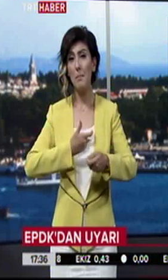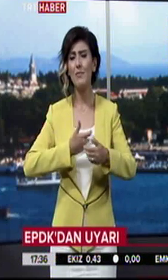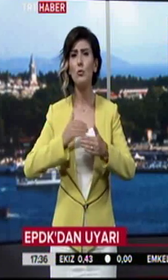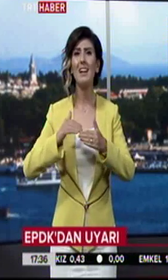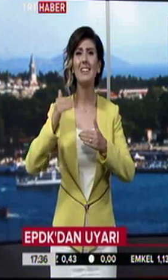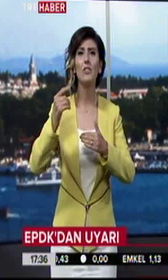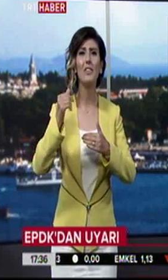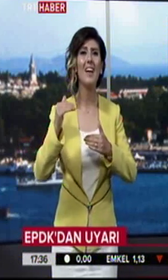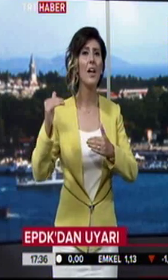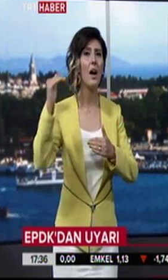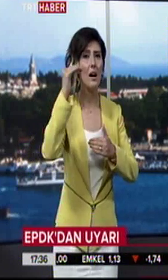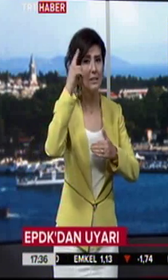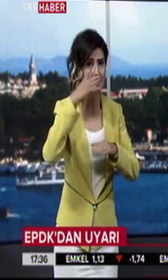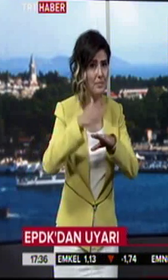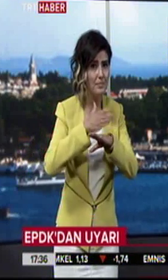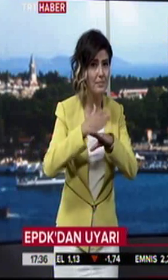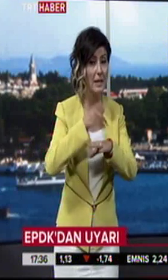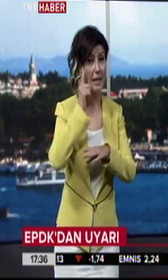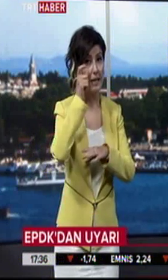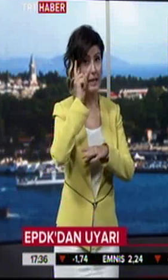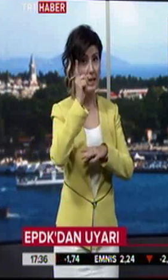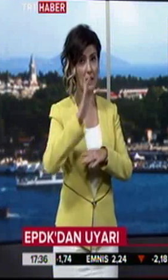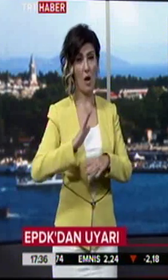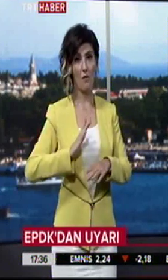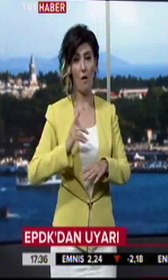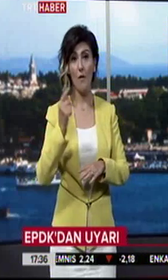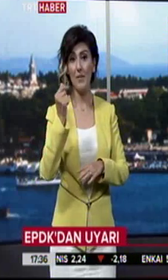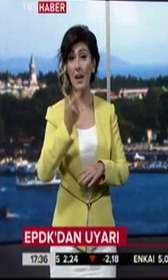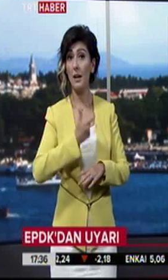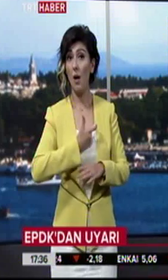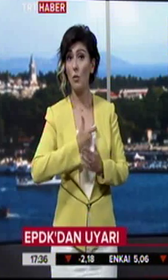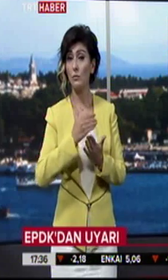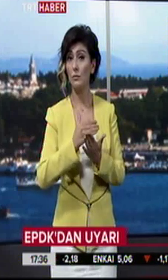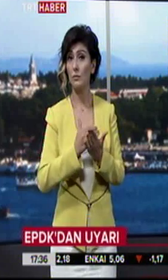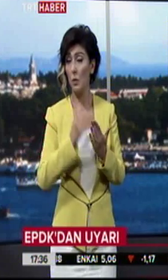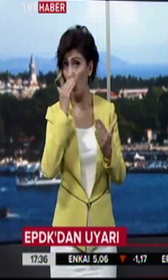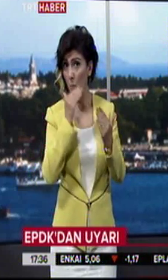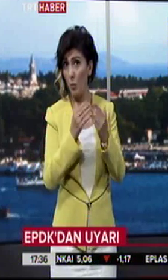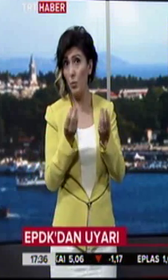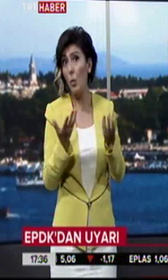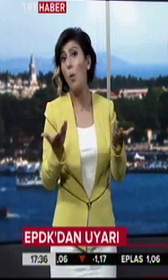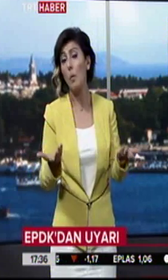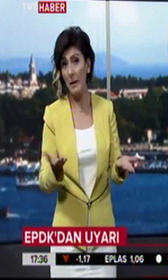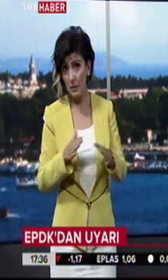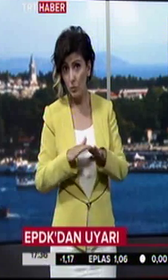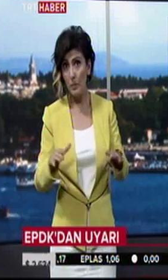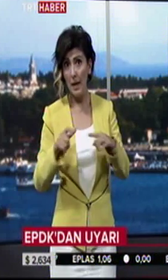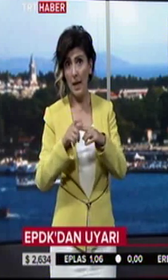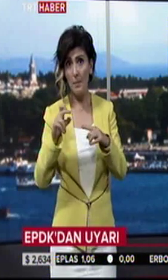fiyat artırdığı gerekçesiyle ihtar gönderdi. Fiyatların kanundaki kriterlere uygun oluşmadığı durumlarda EPDK'nın